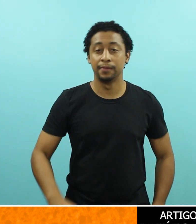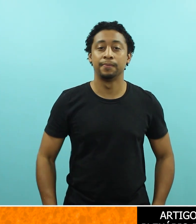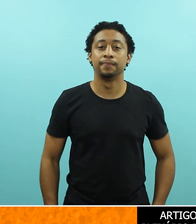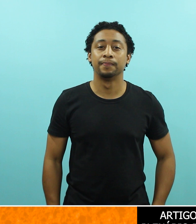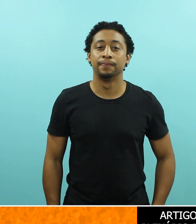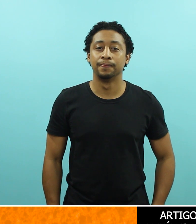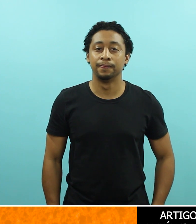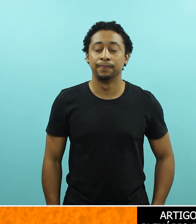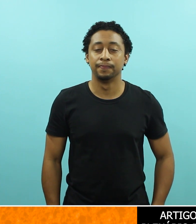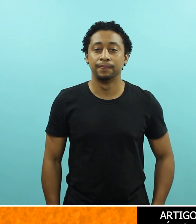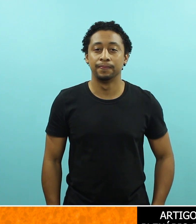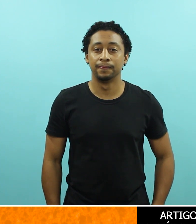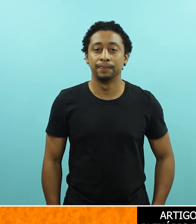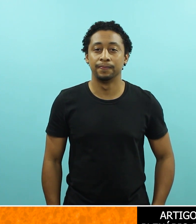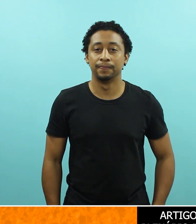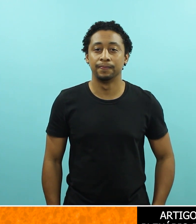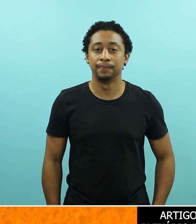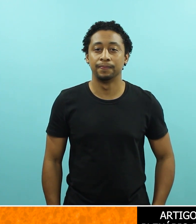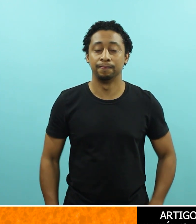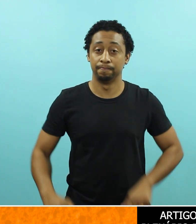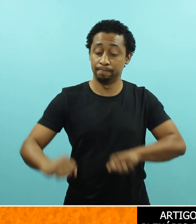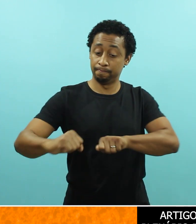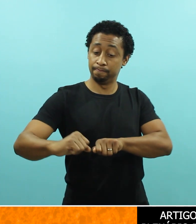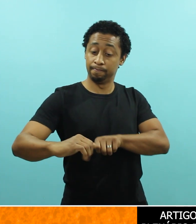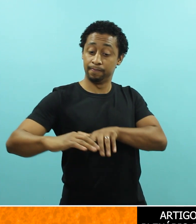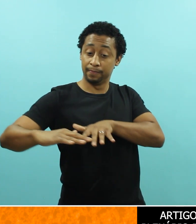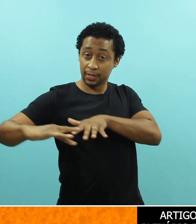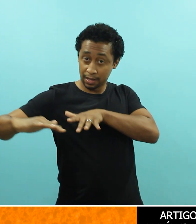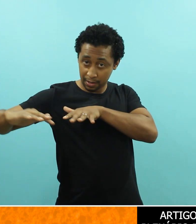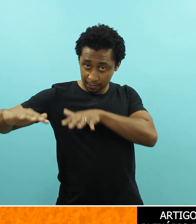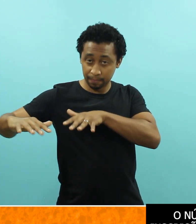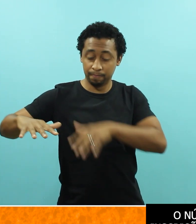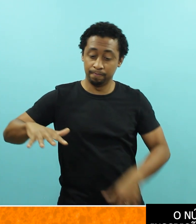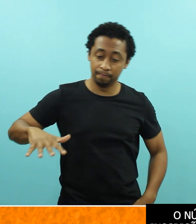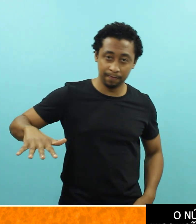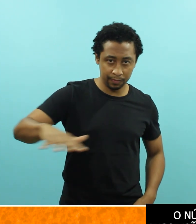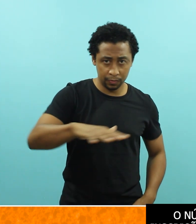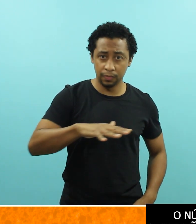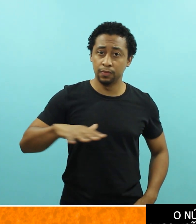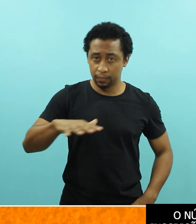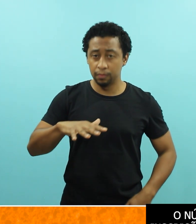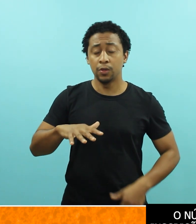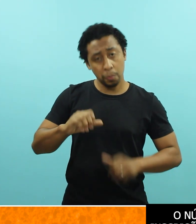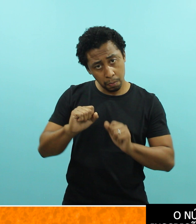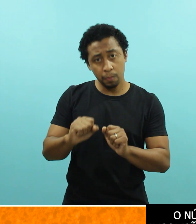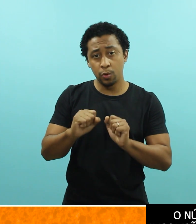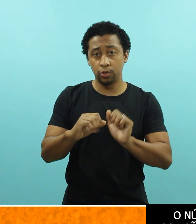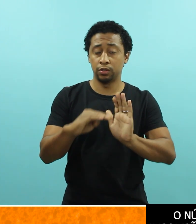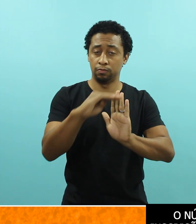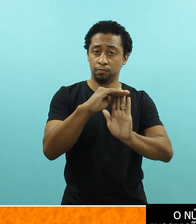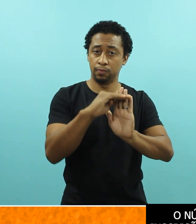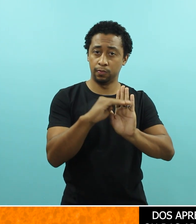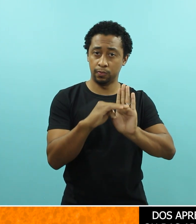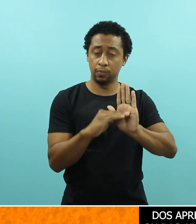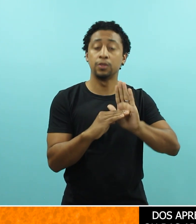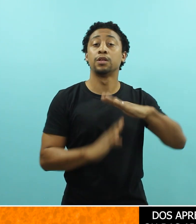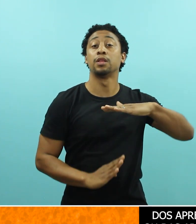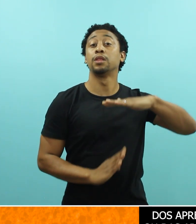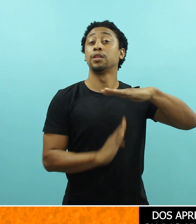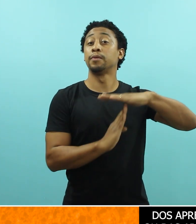Artigo 8º. O plenário poderá limitar o número de inscrições e o tempo